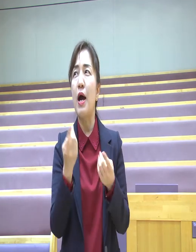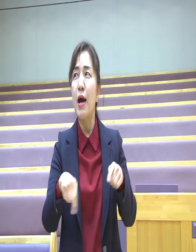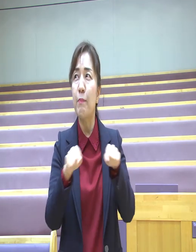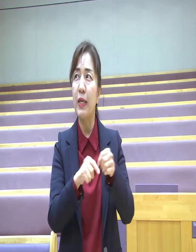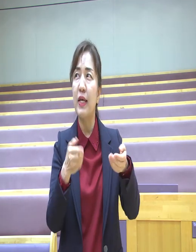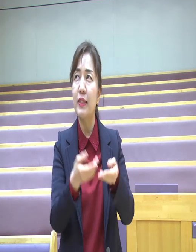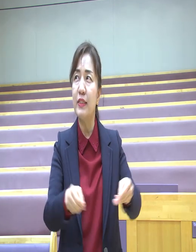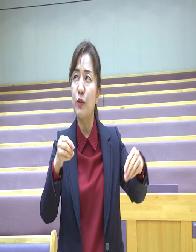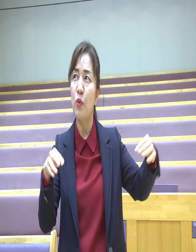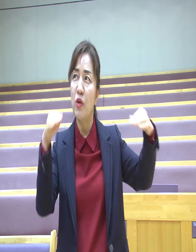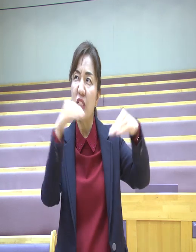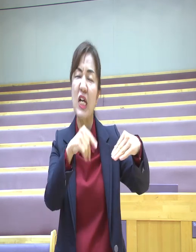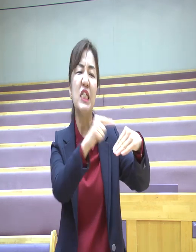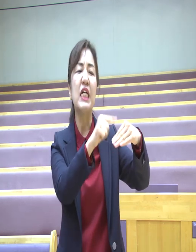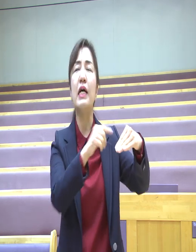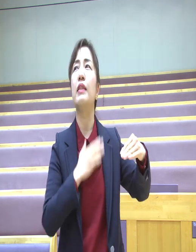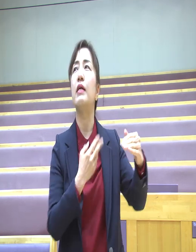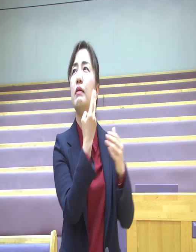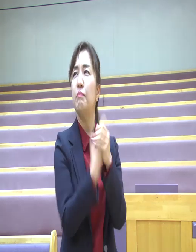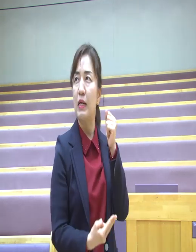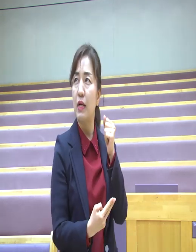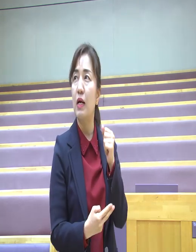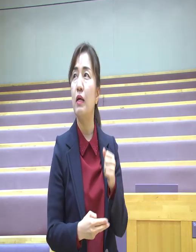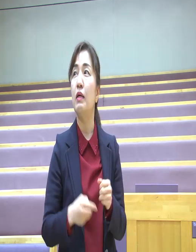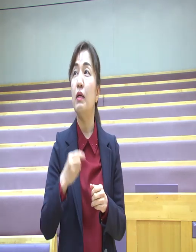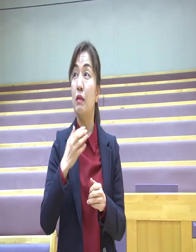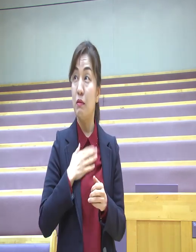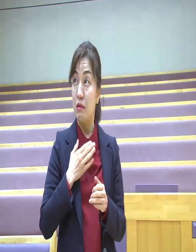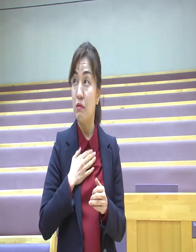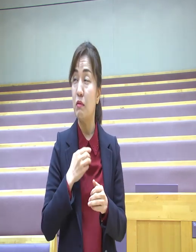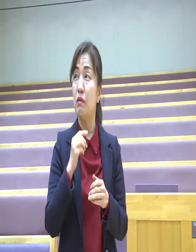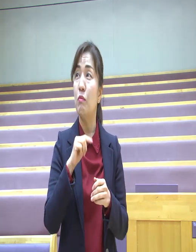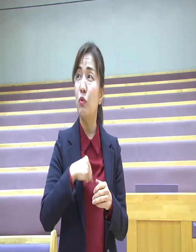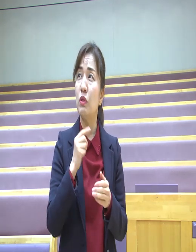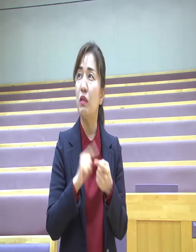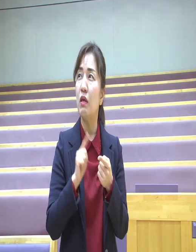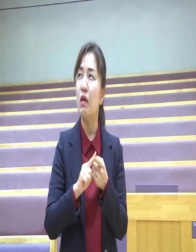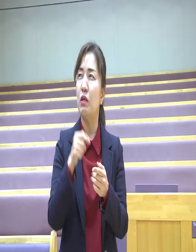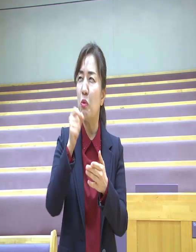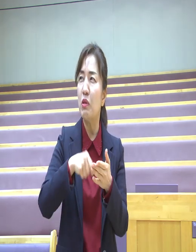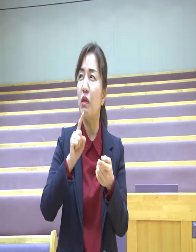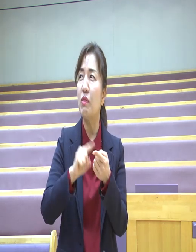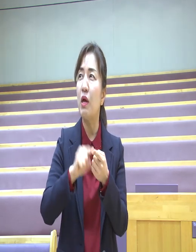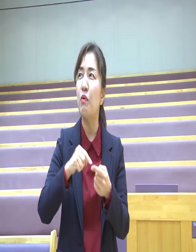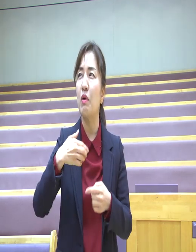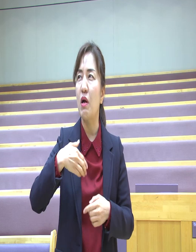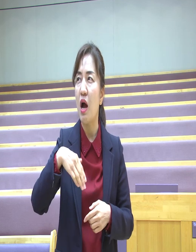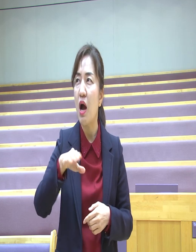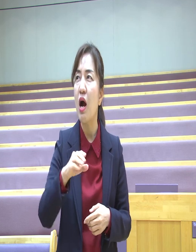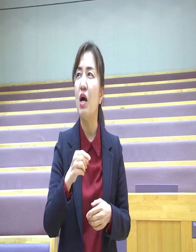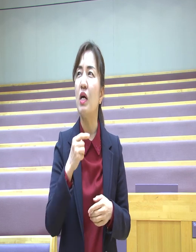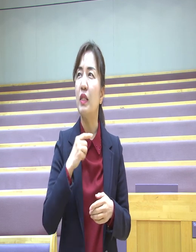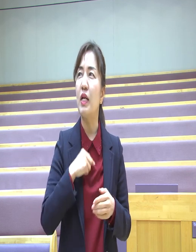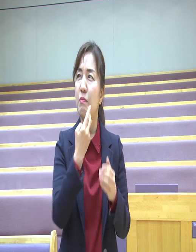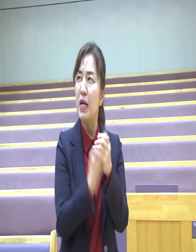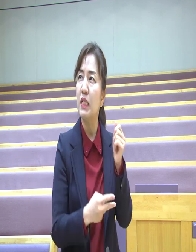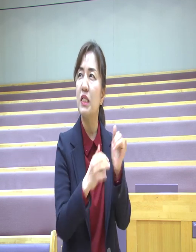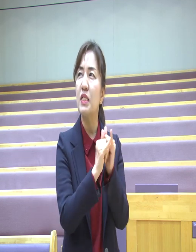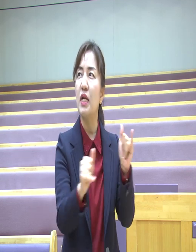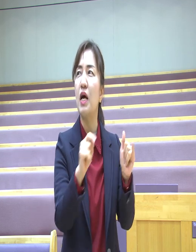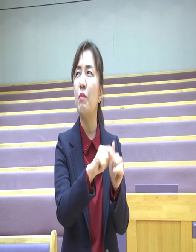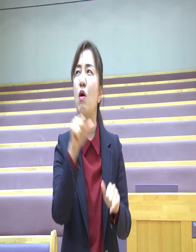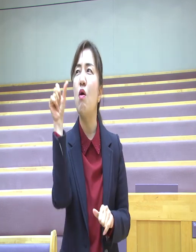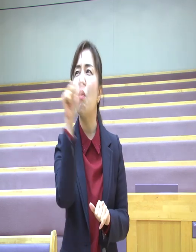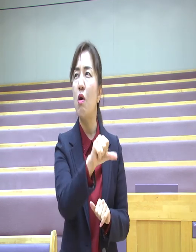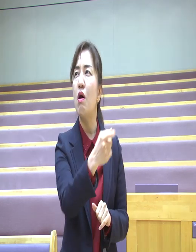이르시되 나와 함께 그릇에 손을 넣는 그가 나를 팔리라. 인자는 자기에 대하여 기록된 대로 가거니와 인자를 파는